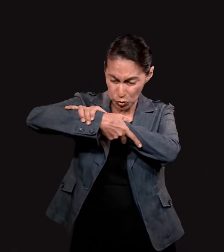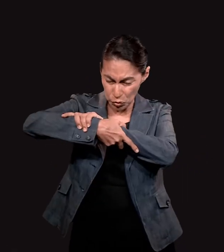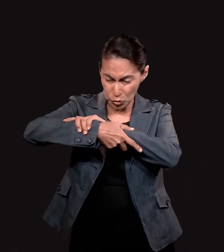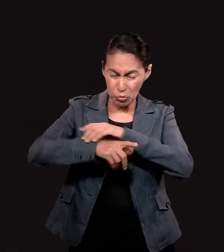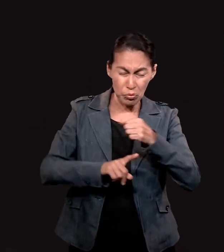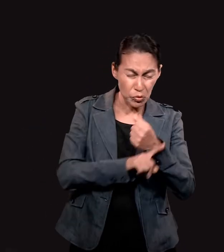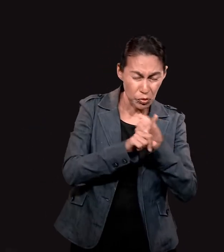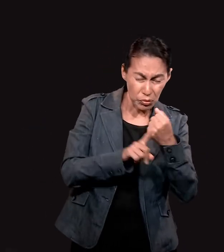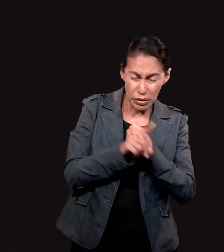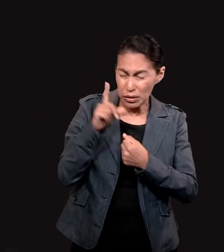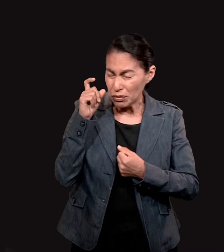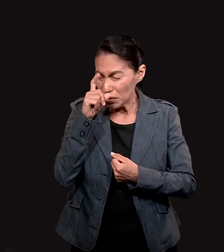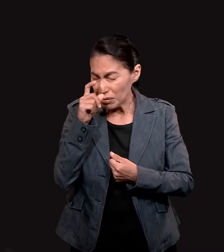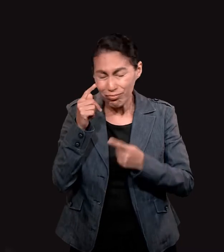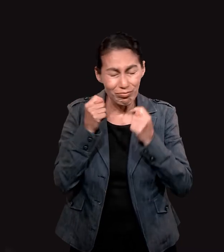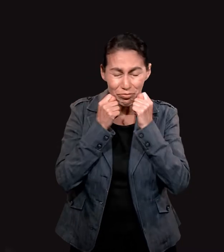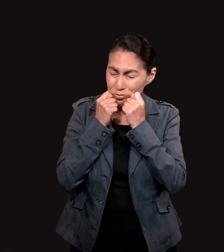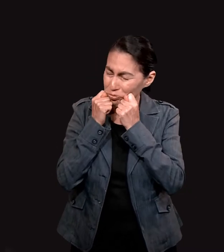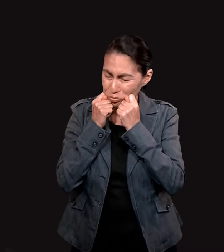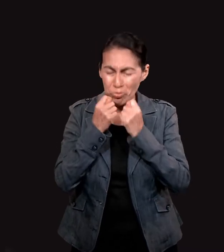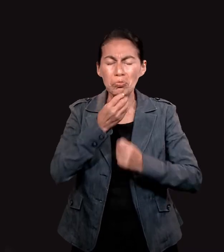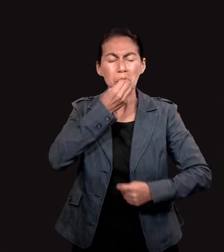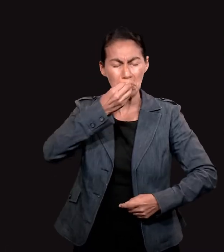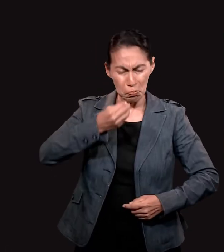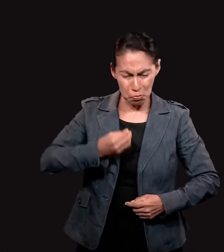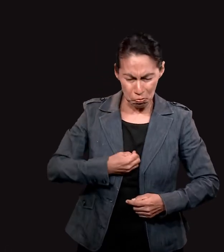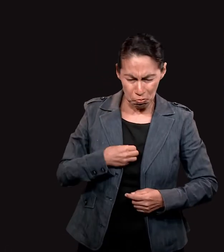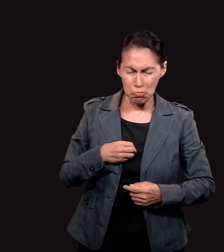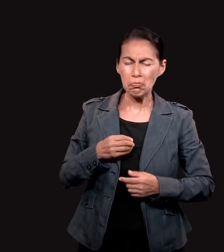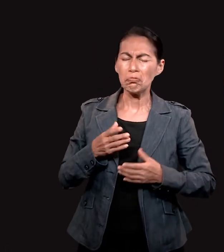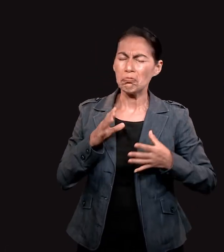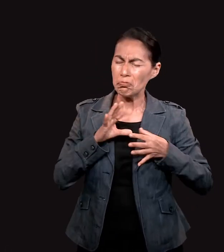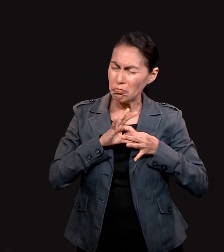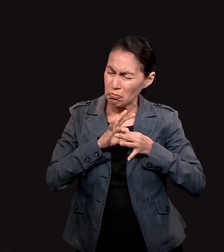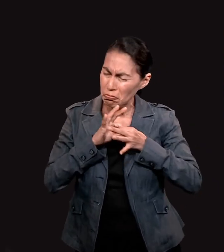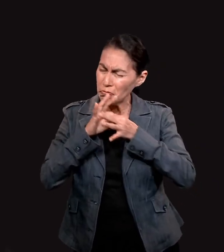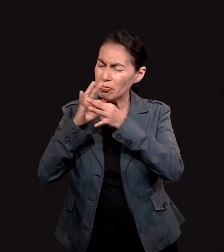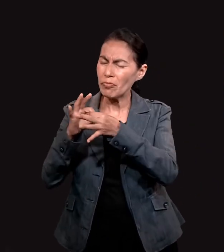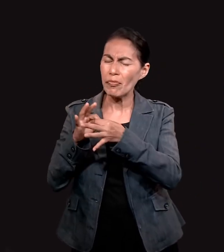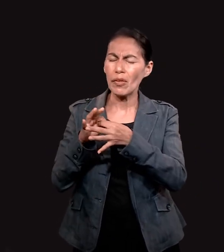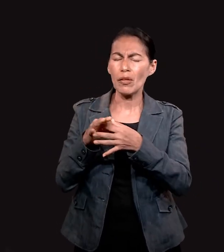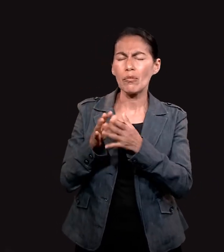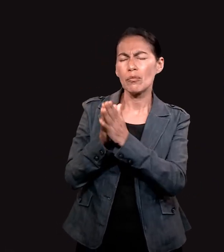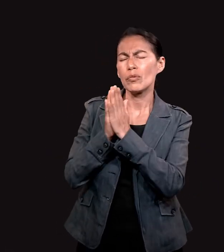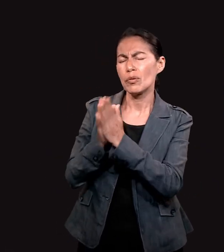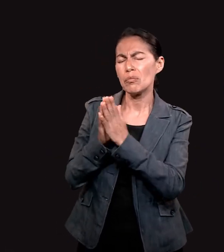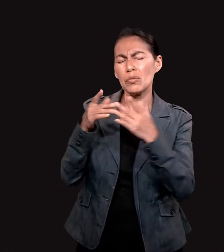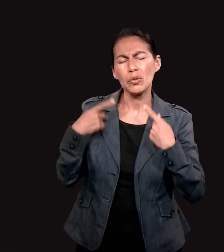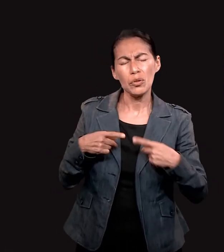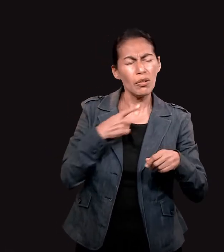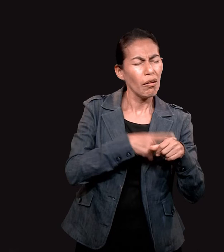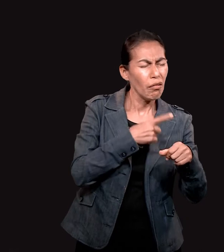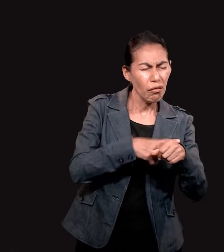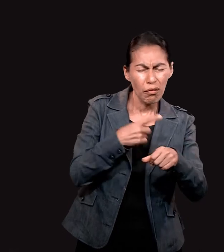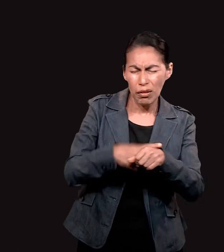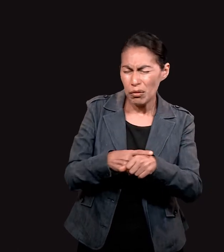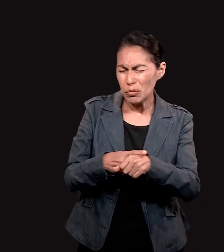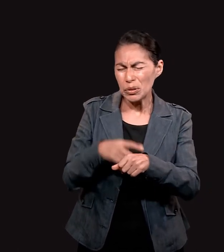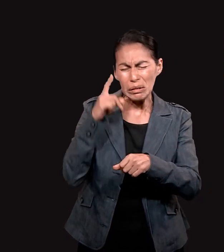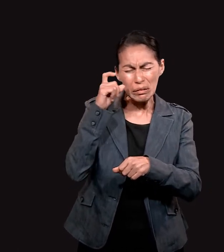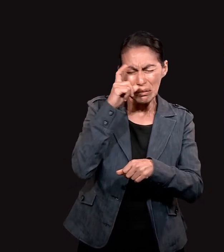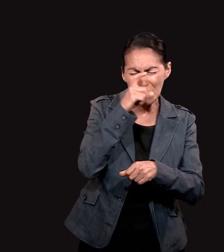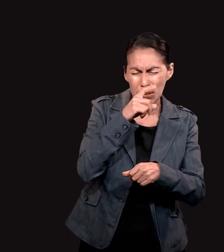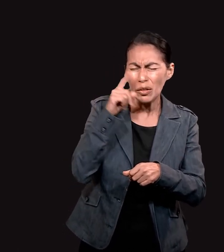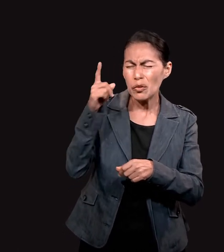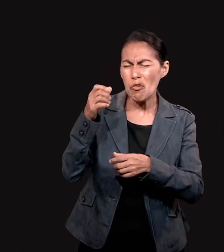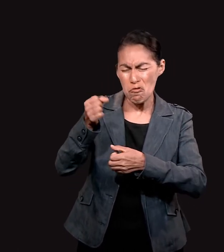podemos sobrepasar cualquier barrera que podamos tener, Señor. Te pido también por las familias que están acompañando a todos los enfermos, que